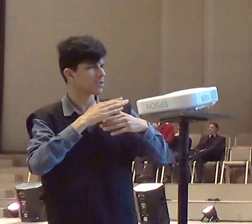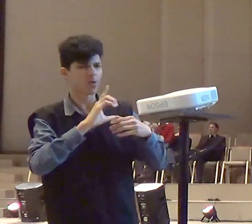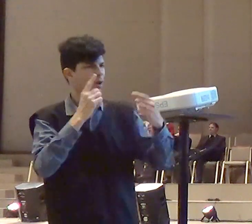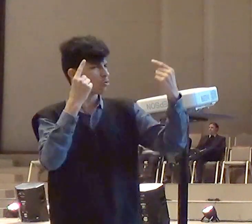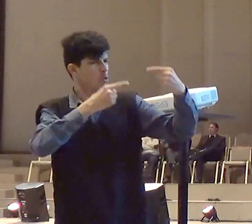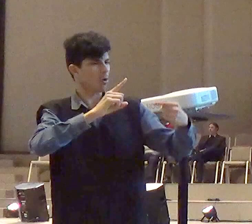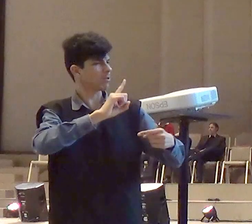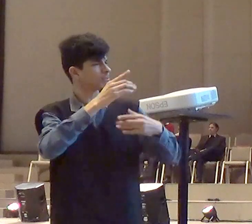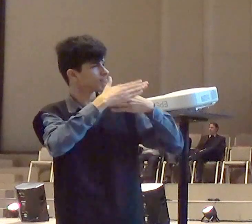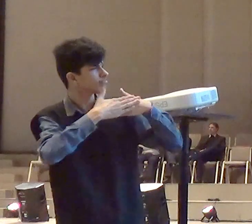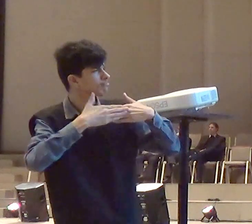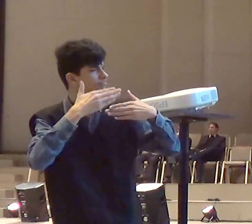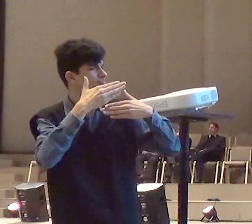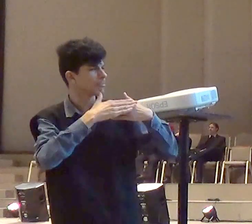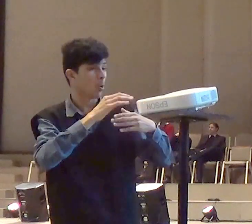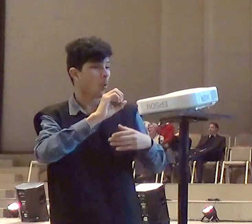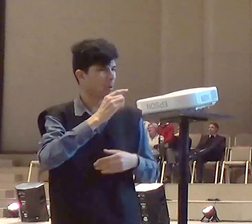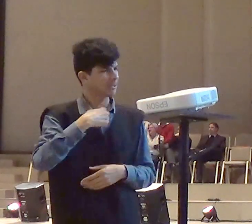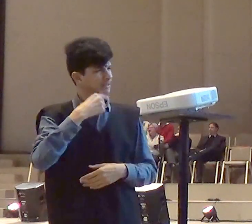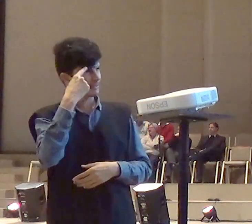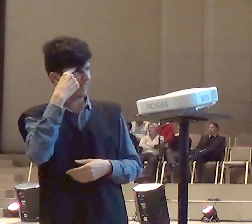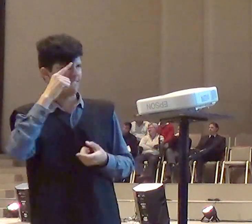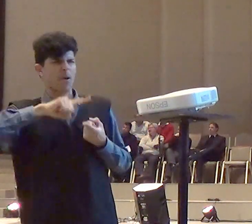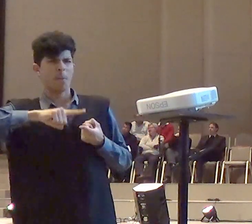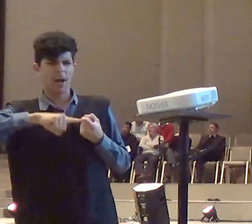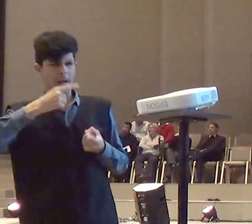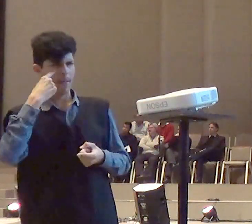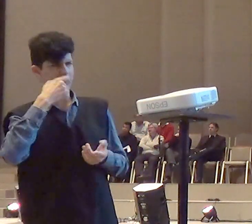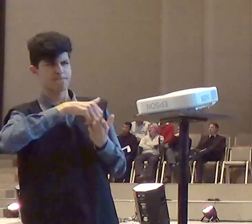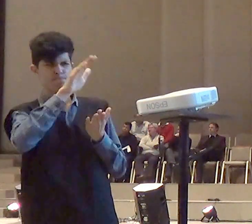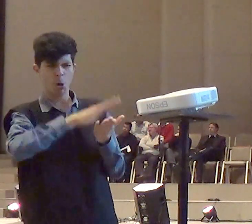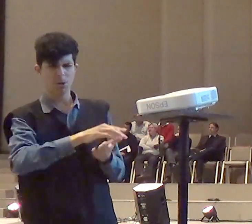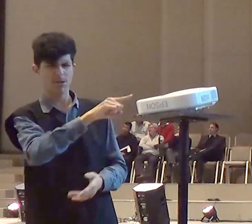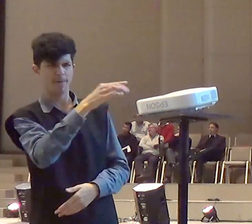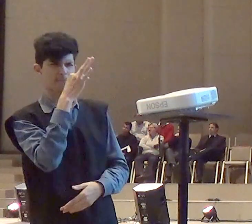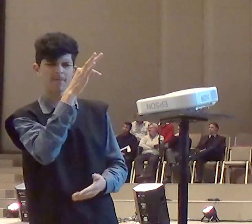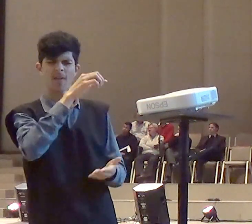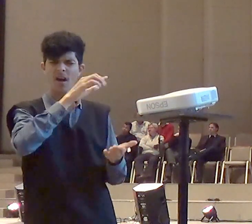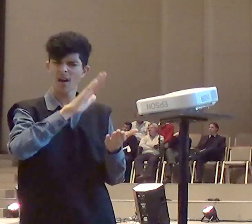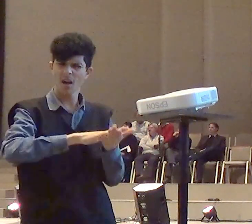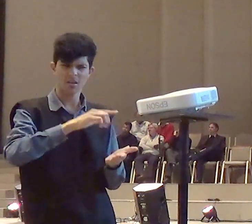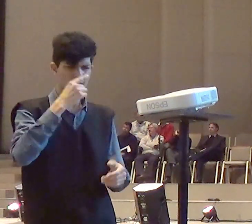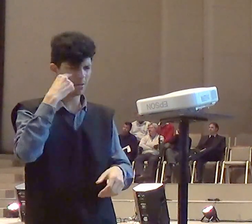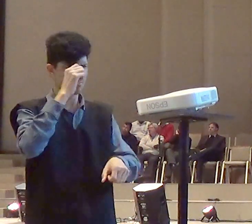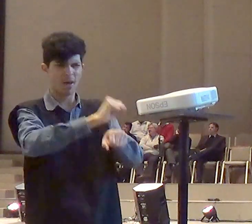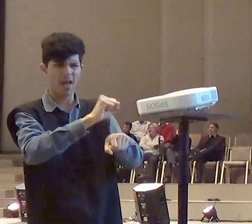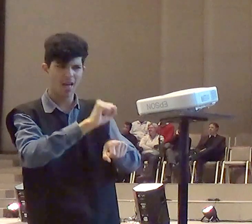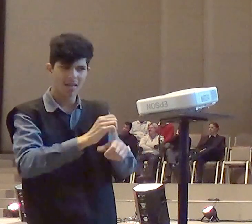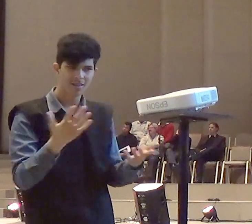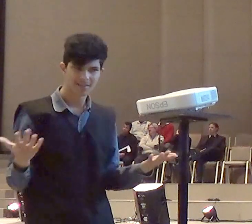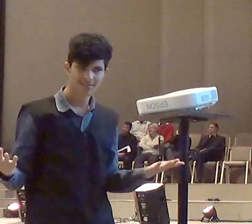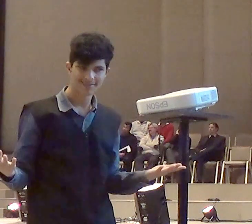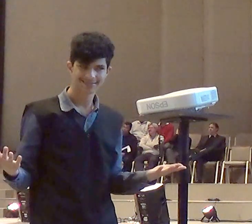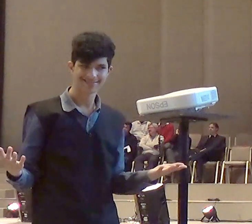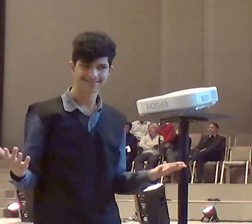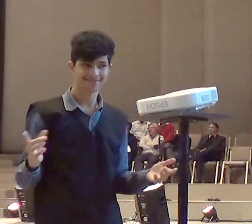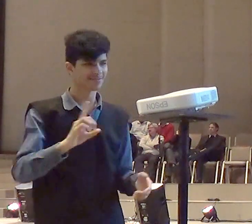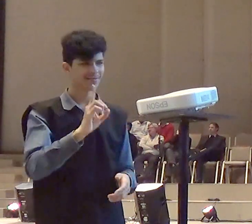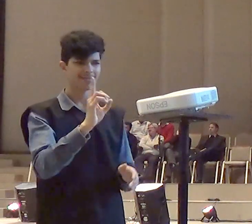sofre desgraça tem que sofrer mas a gente tá pensando na transformação